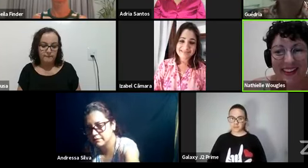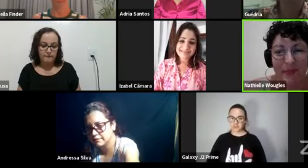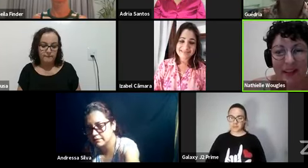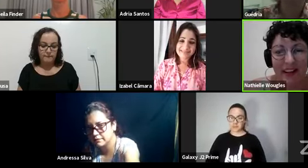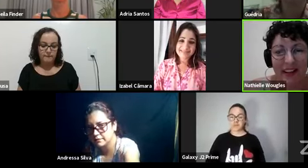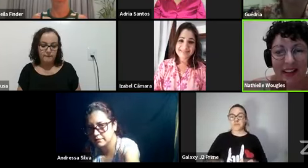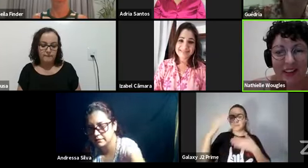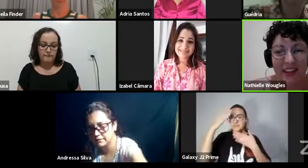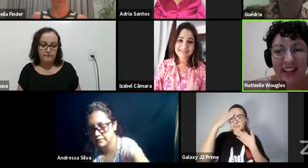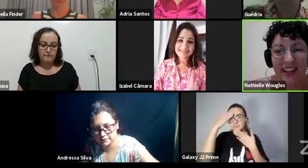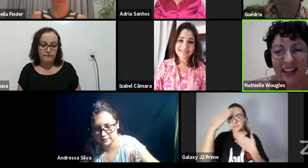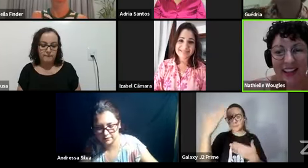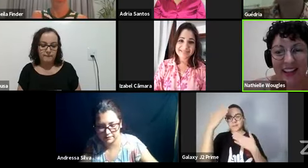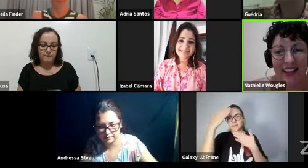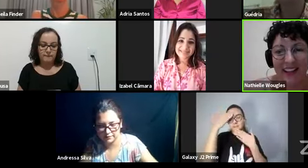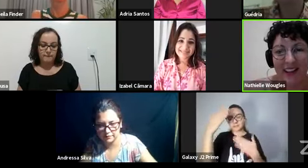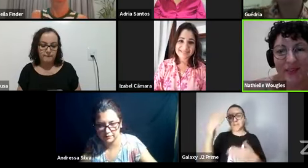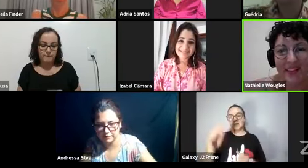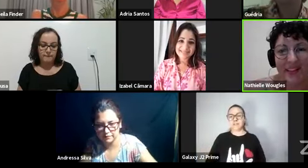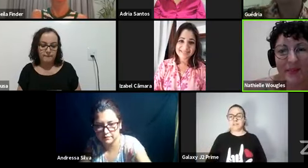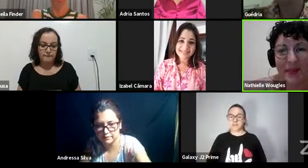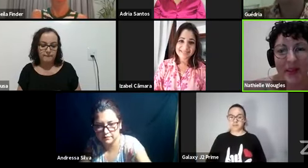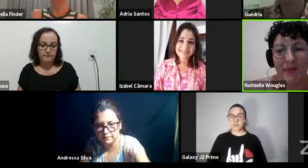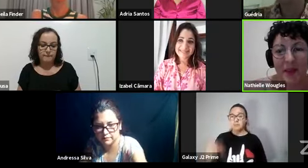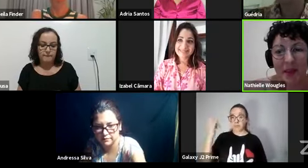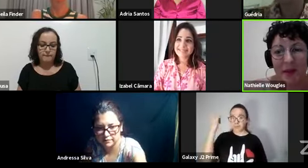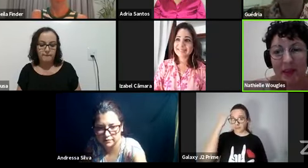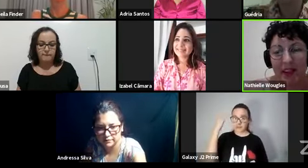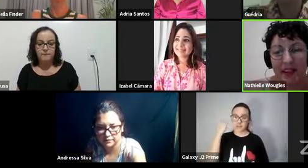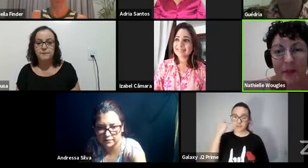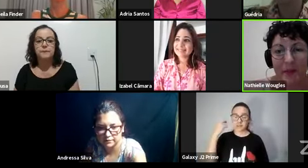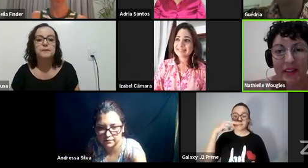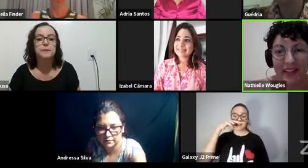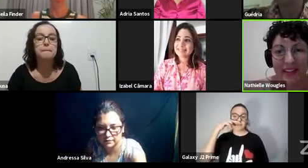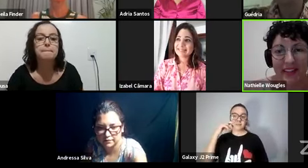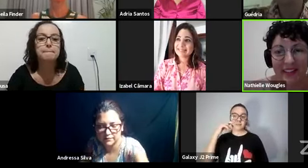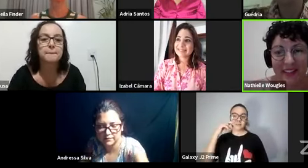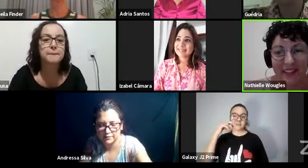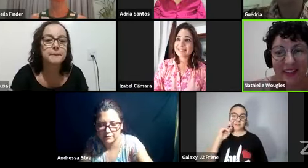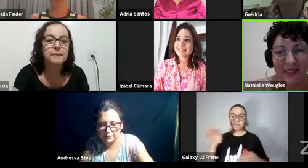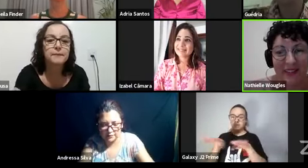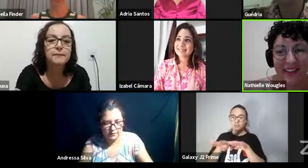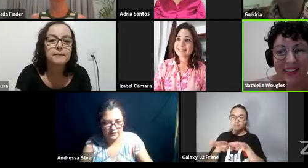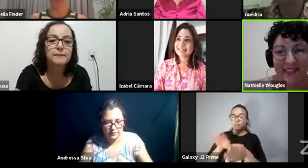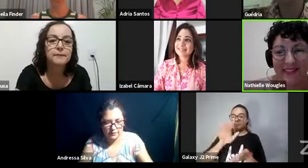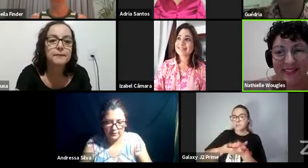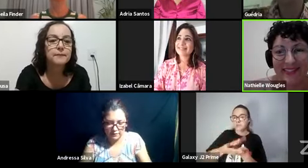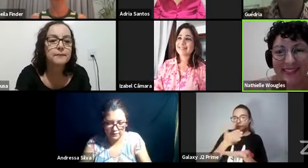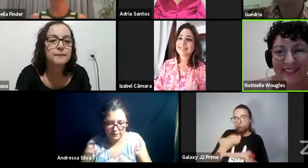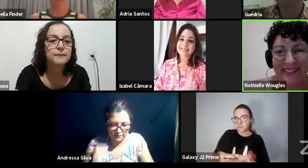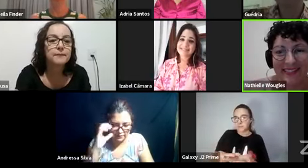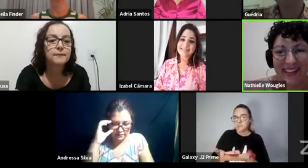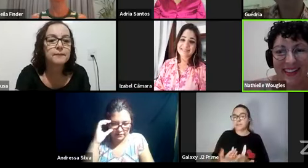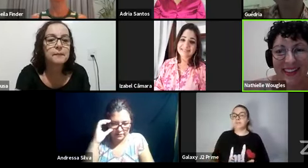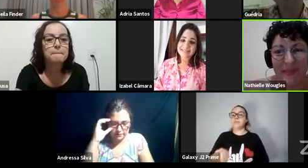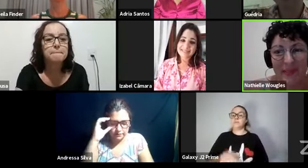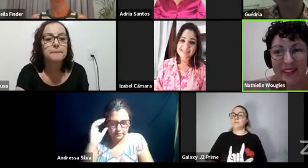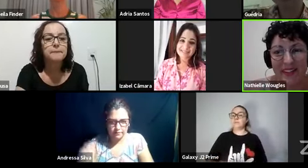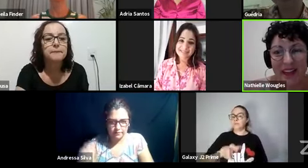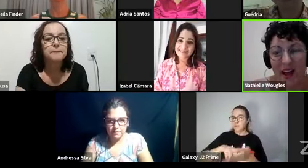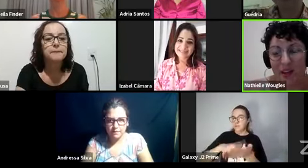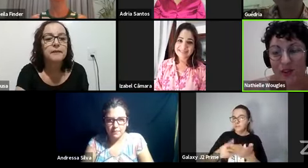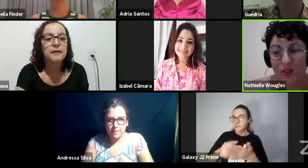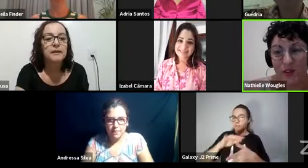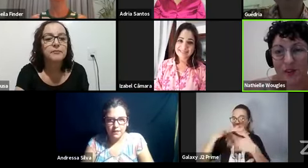Obrigada, Guedes. Obrigada, Jaqueline e Neuza também, pela interpretação e tradução em